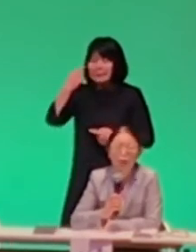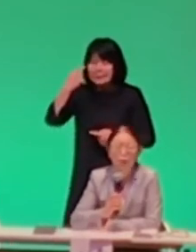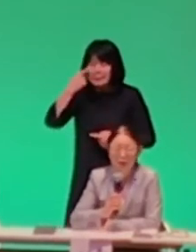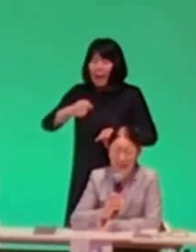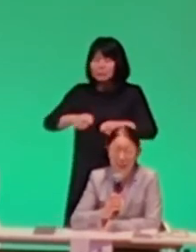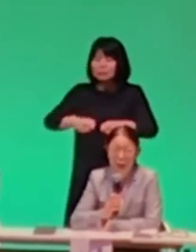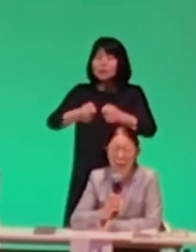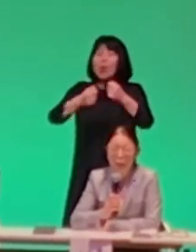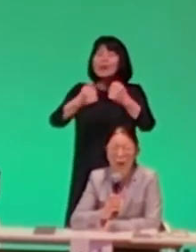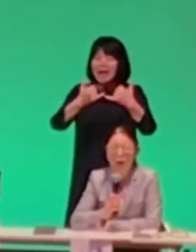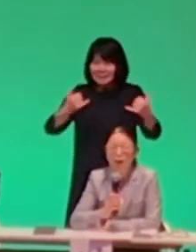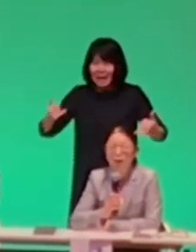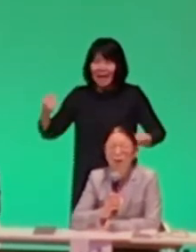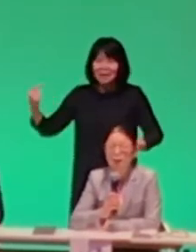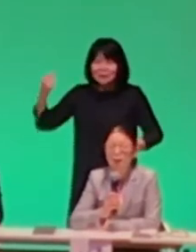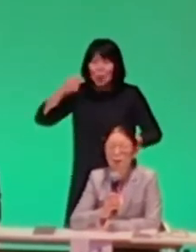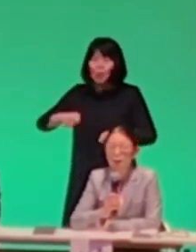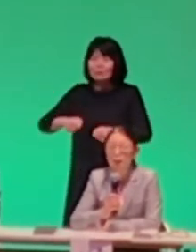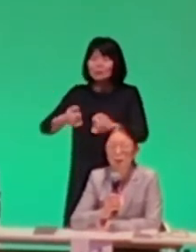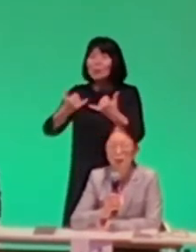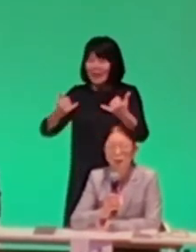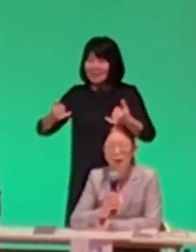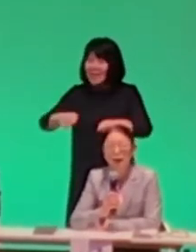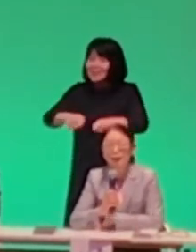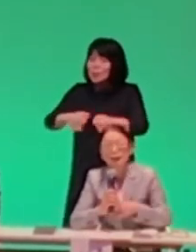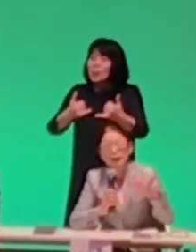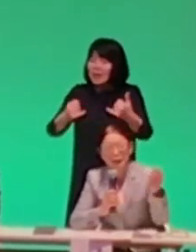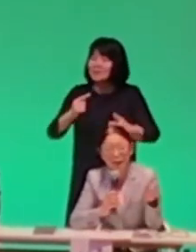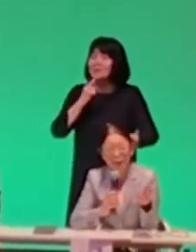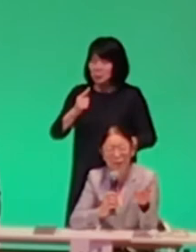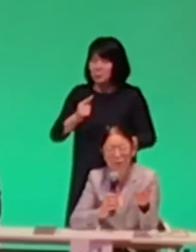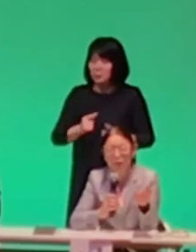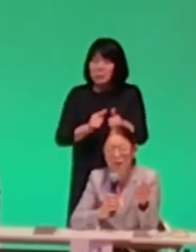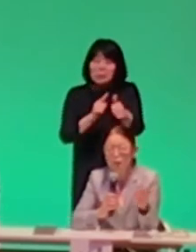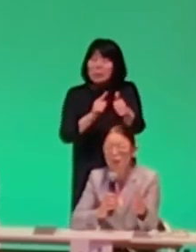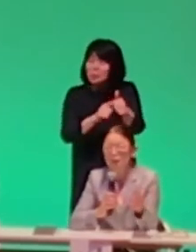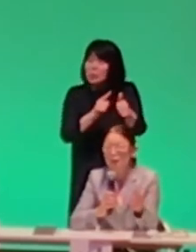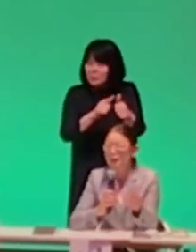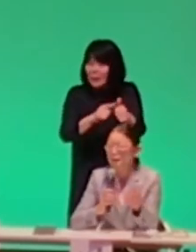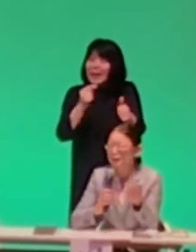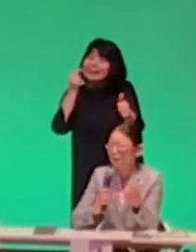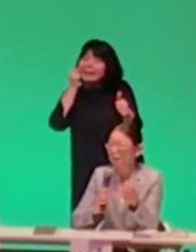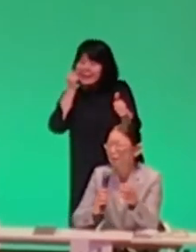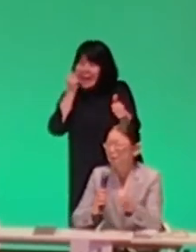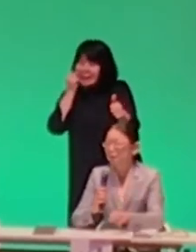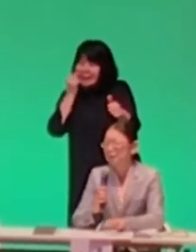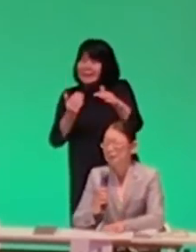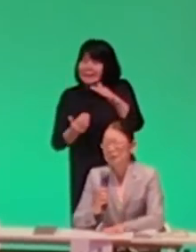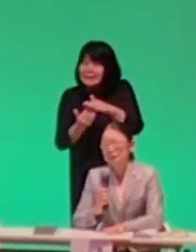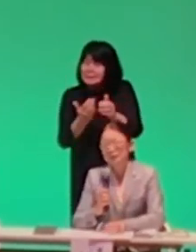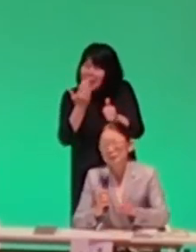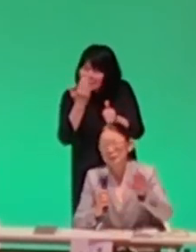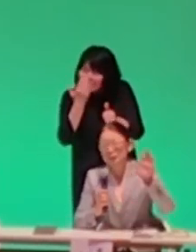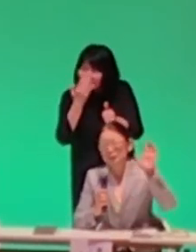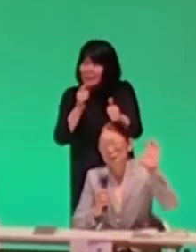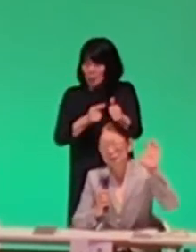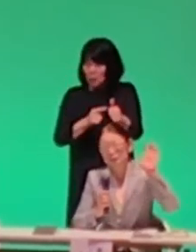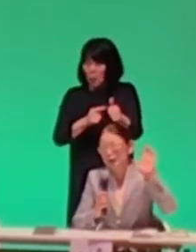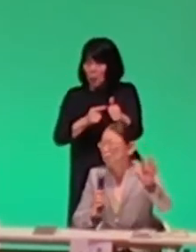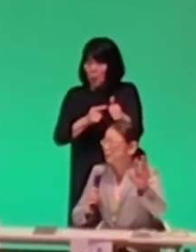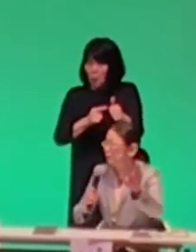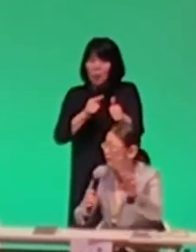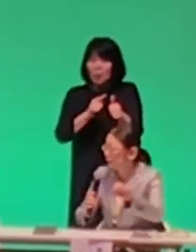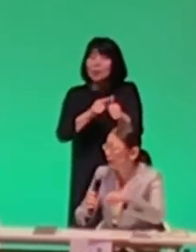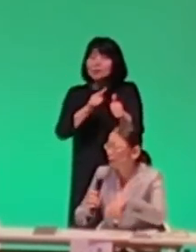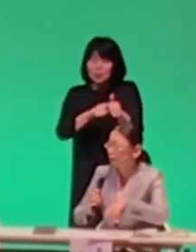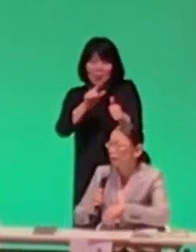っていうふうに呼びますよね。その人ができないこと、一番苦手なことをその人の